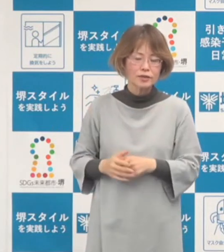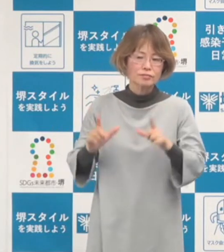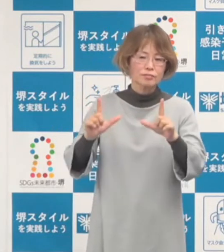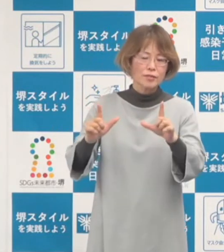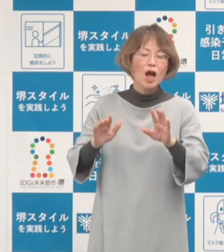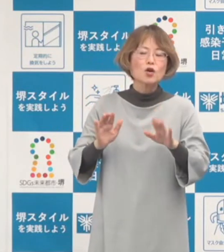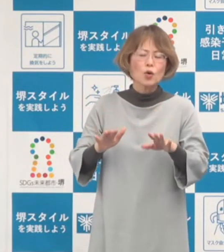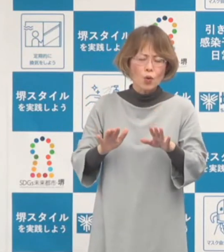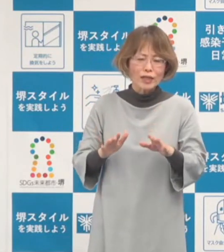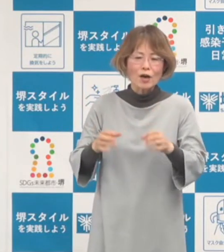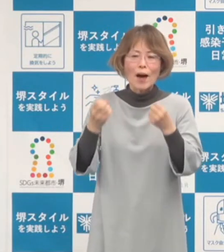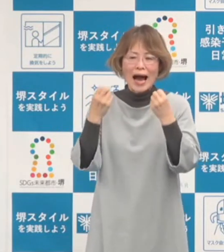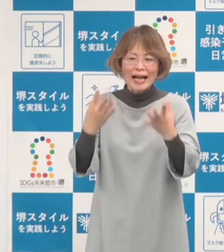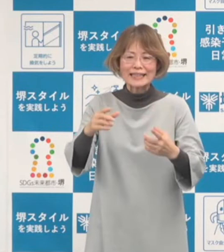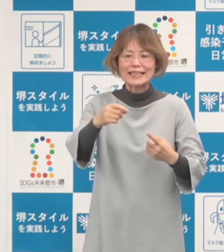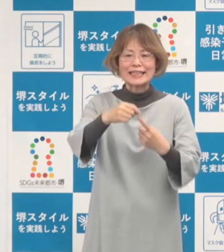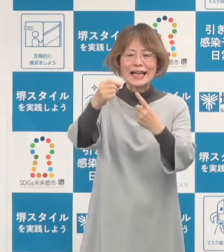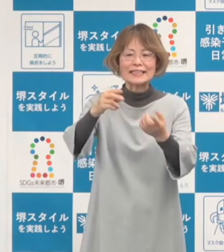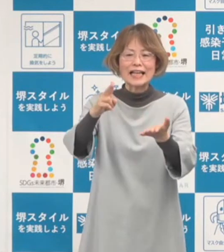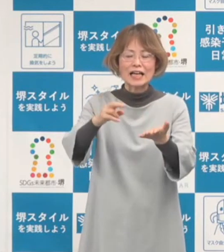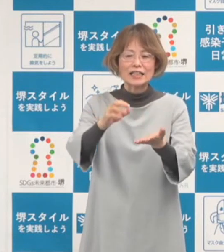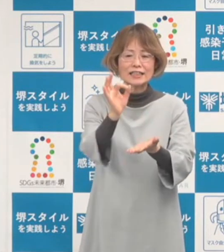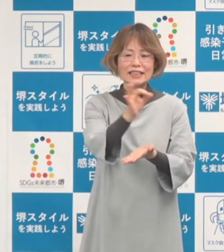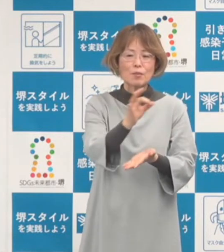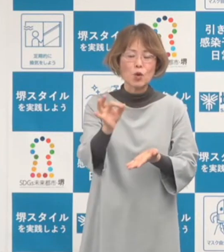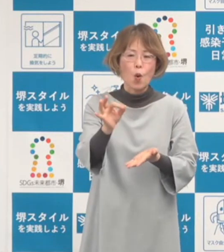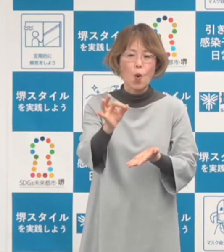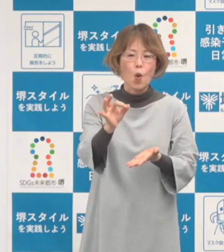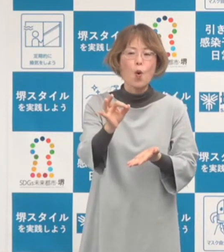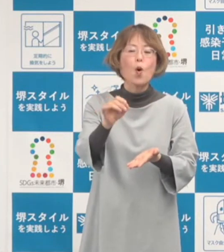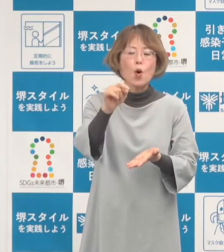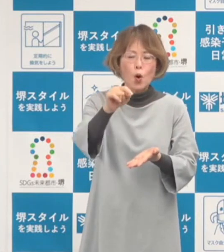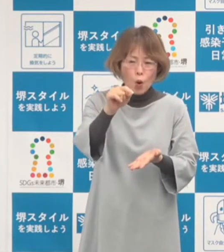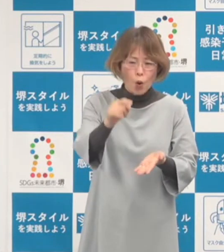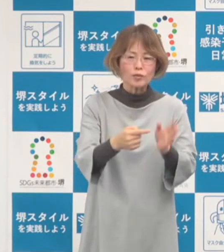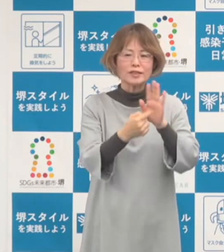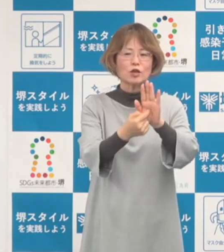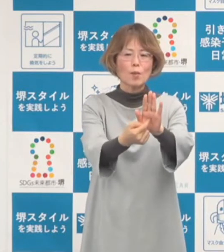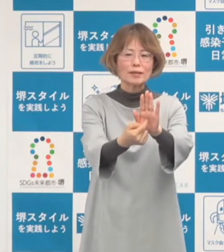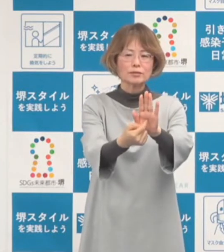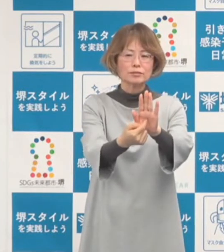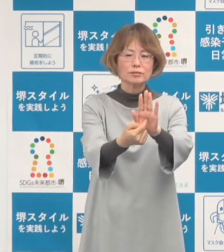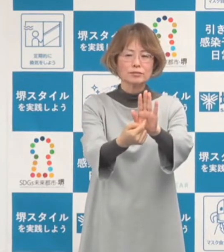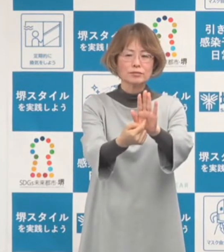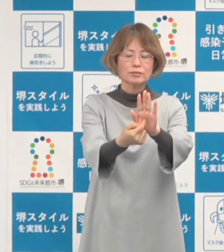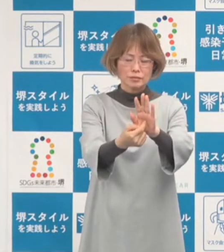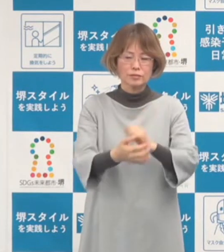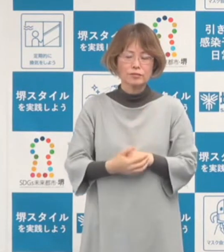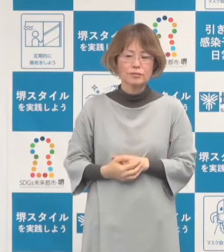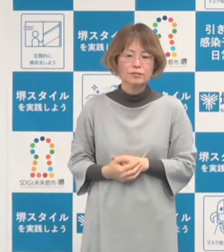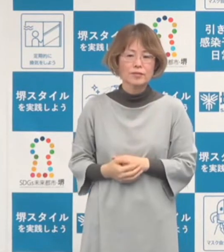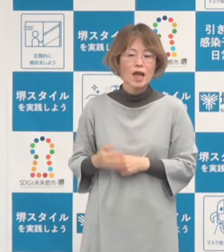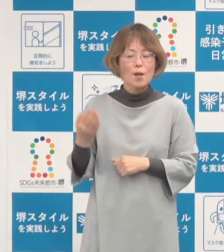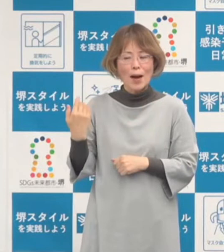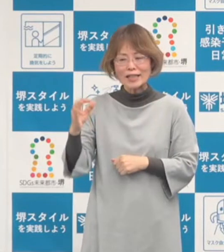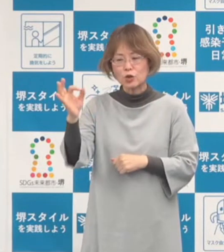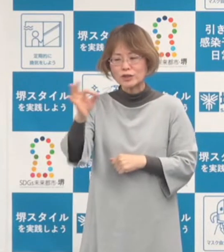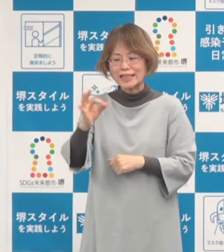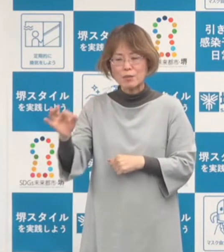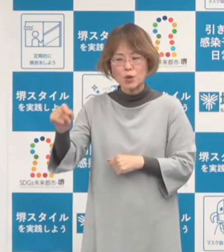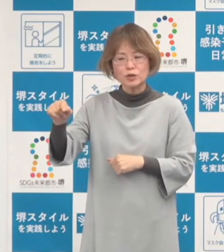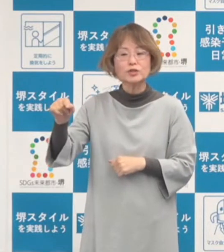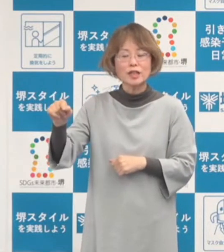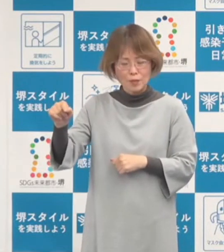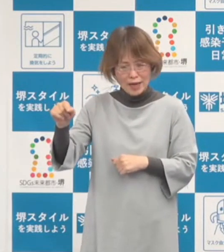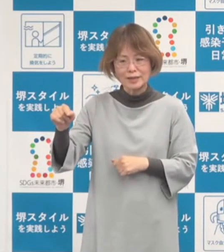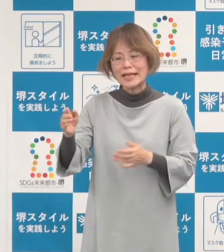選定されたものということですので、今回選定されたもののお披露目ということと、前回の商品の扱いについても